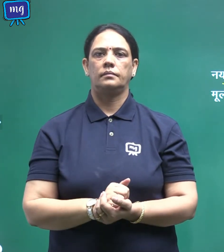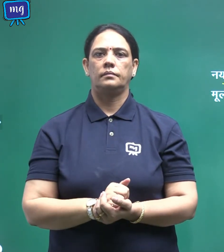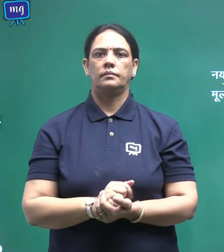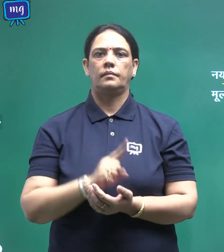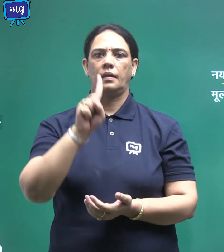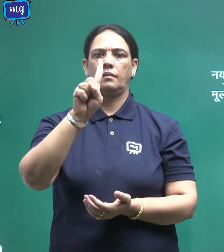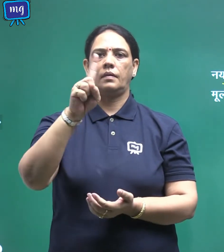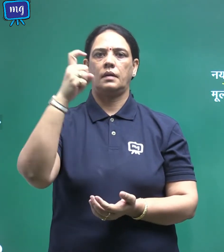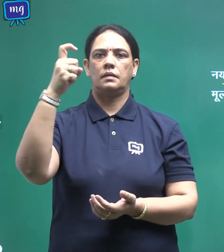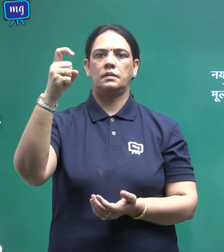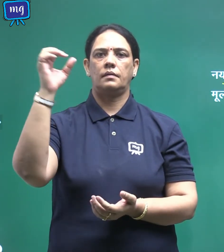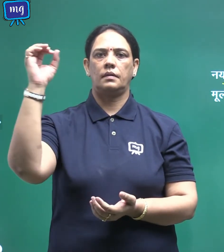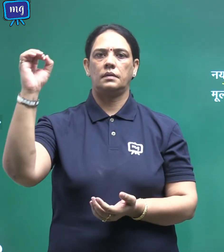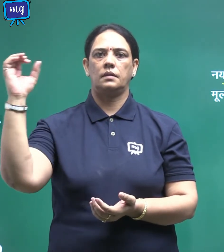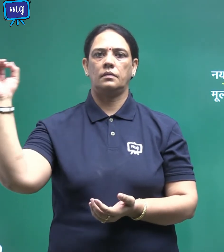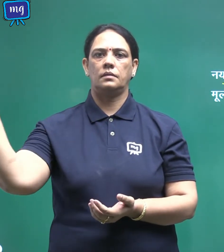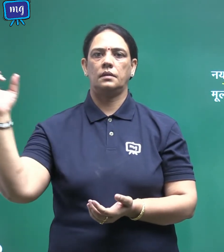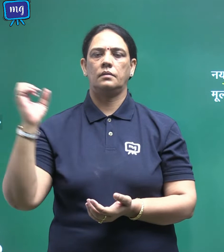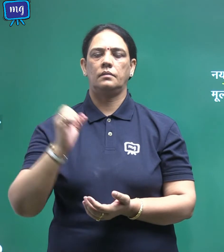1,700